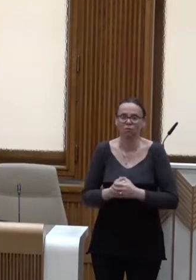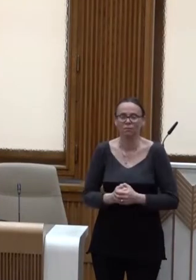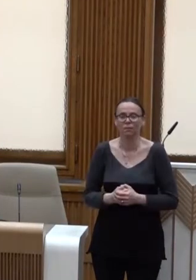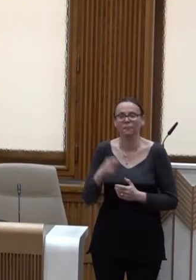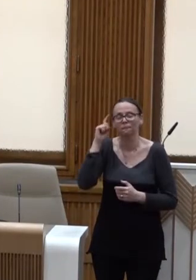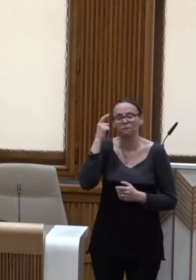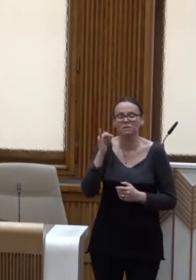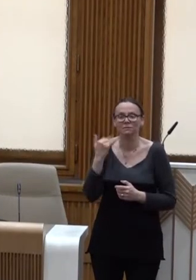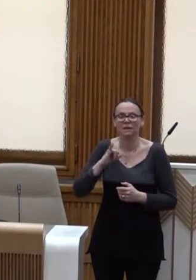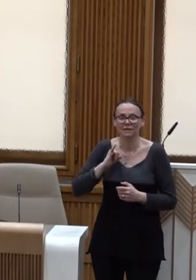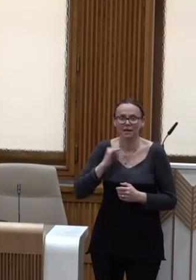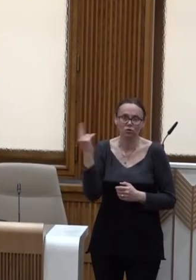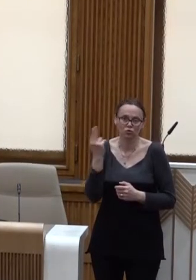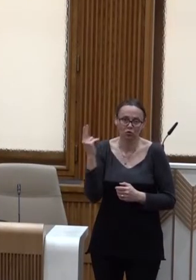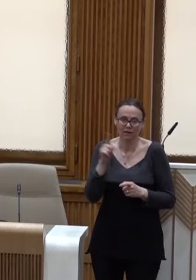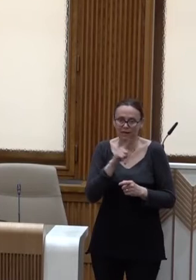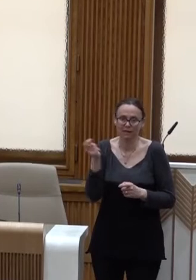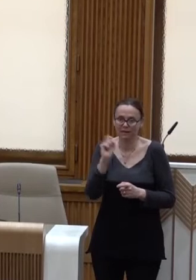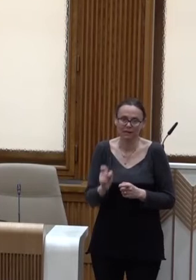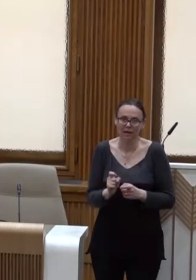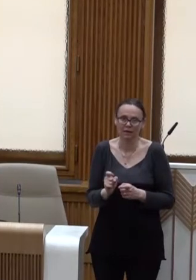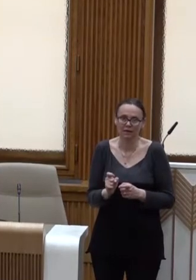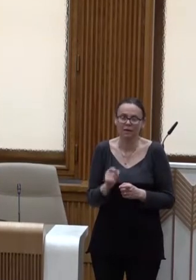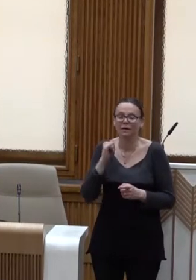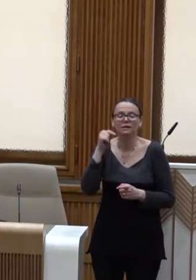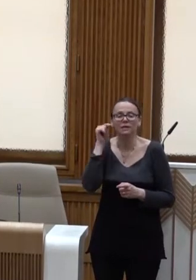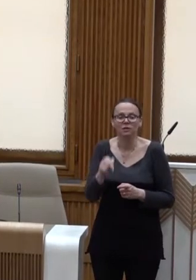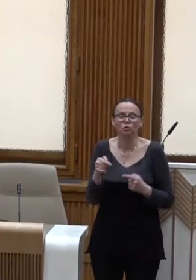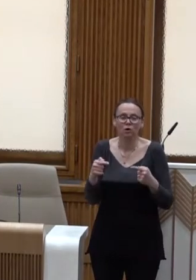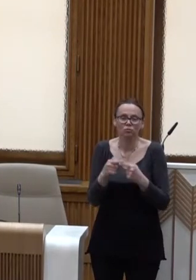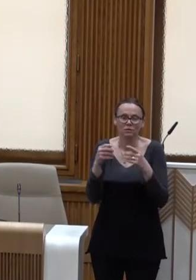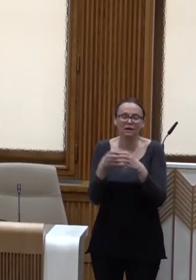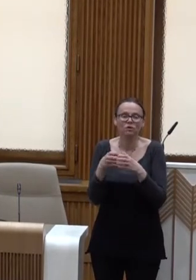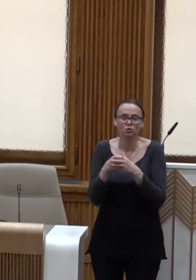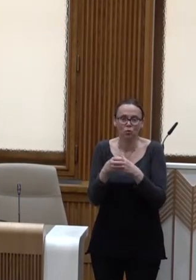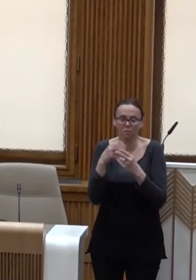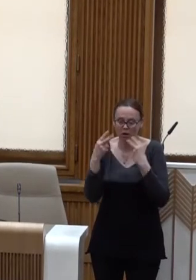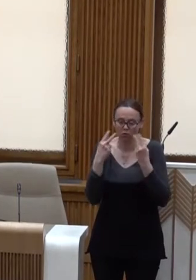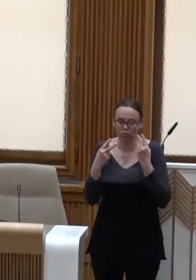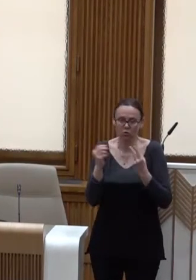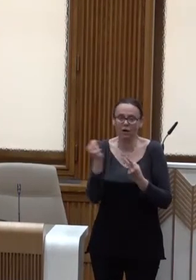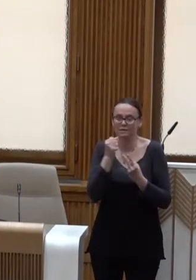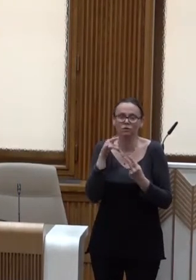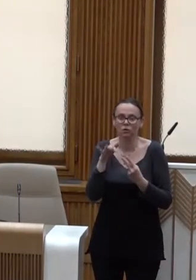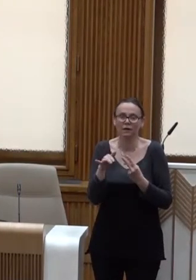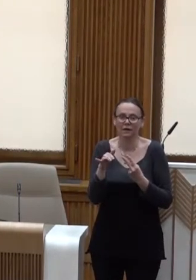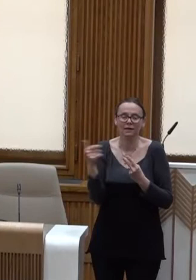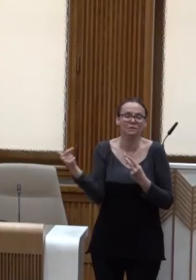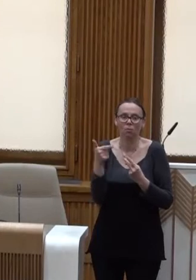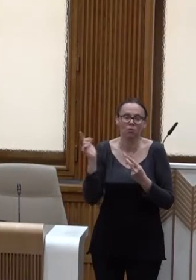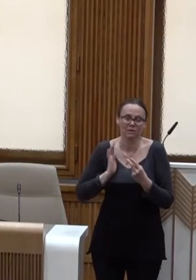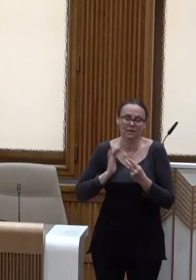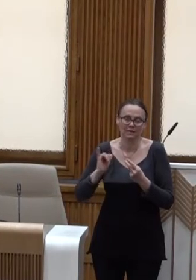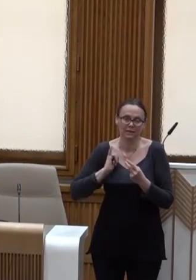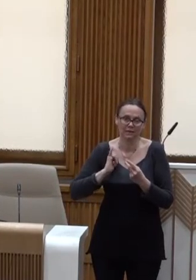Mislim, da je bilo v interesu tako Slovenije kot Italije, da se tukaj vzpostavi skupna kontrola, ker gre za pač